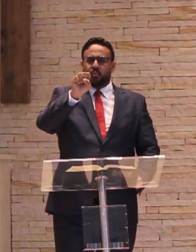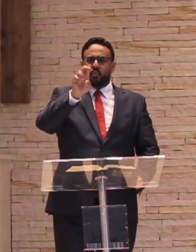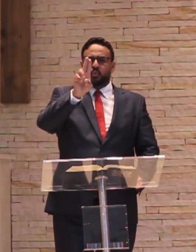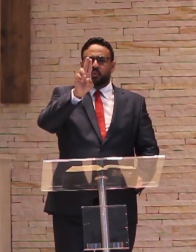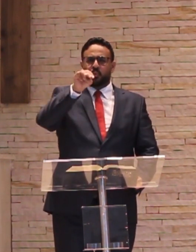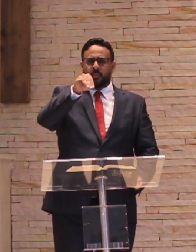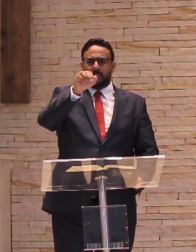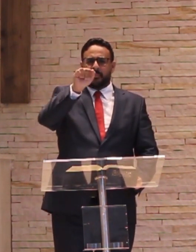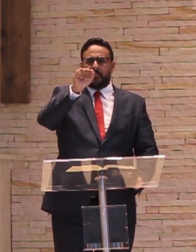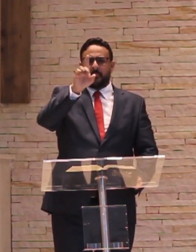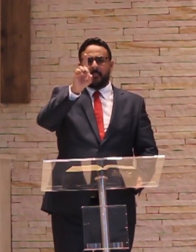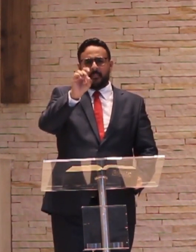consumado,